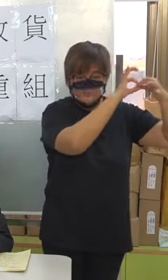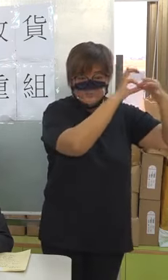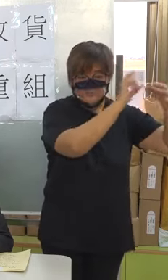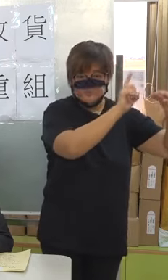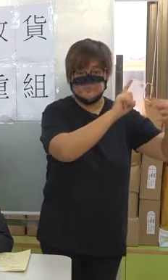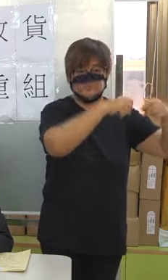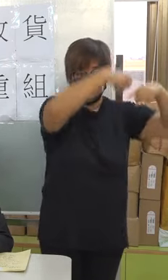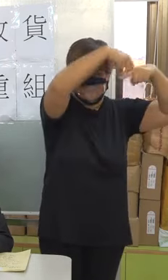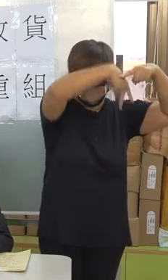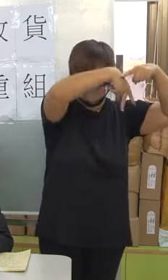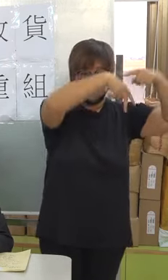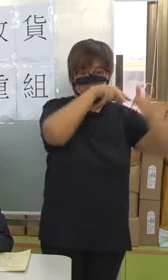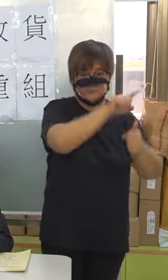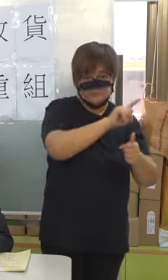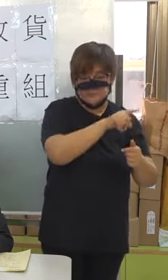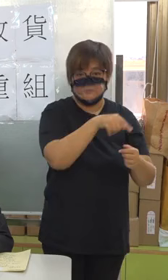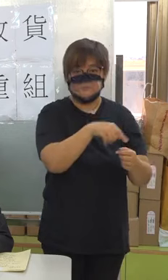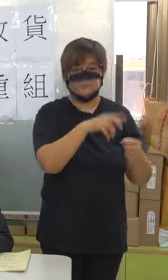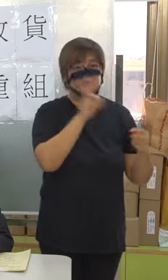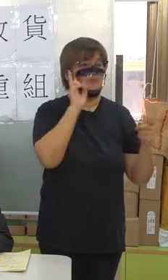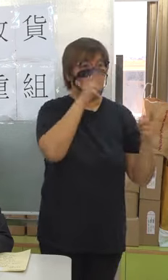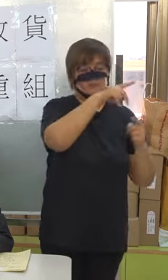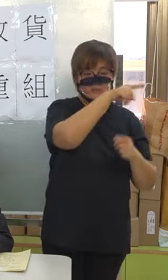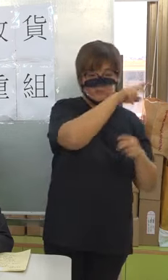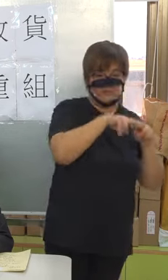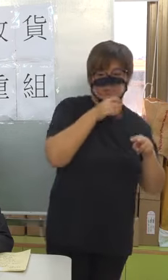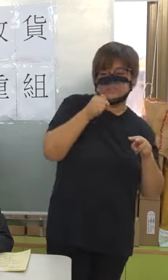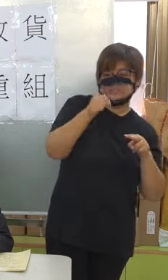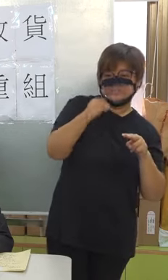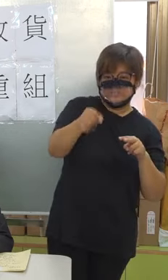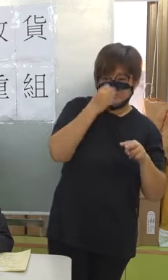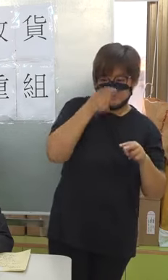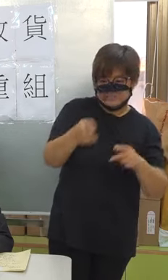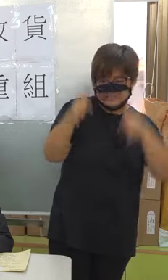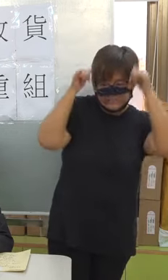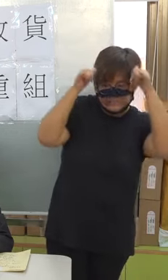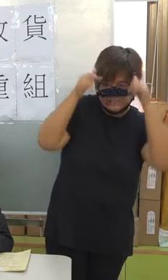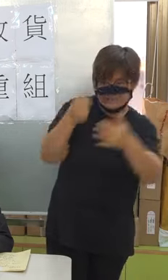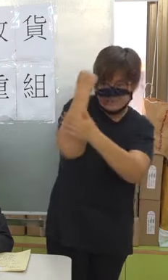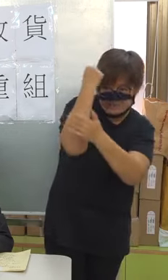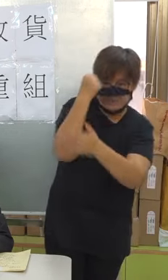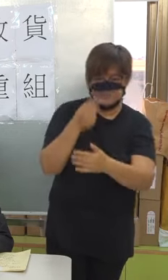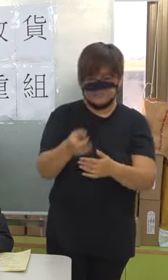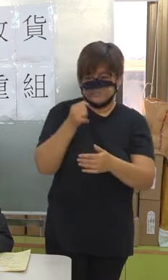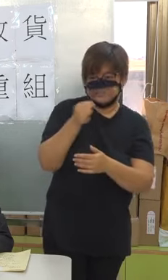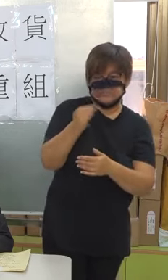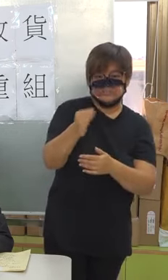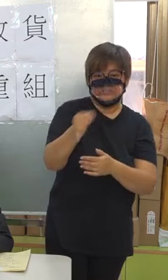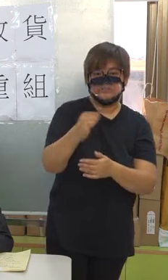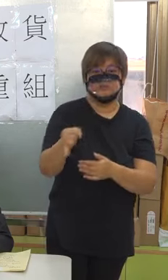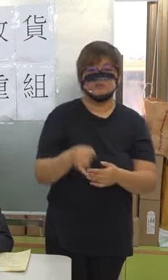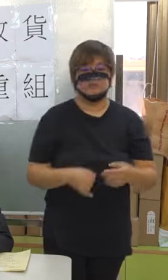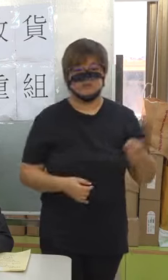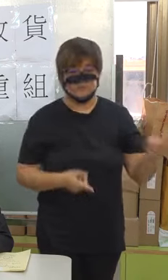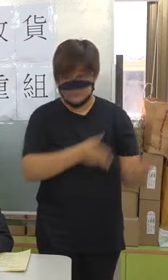命、外國勢力等的口吻直接干預港共政府如何執法，以及嘗試以行政手段